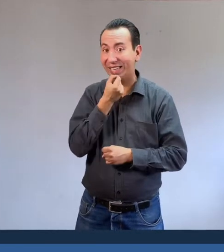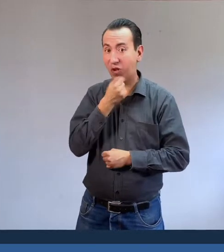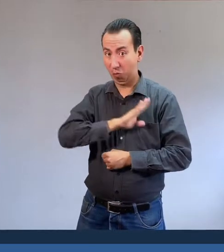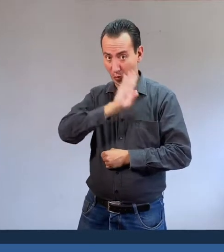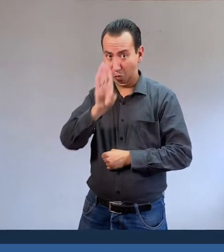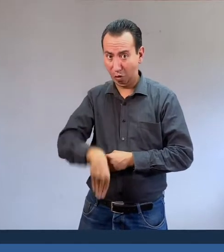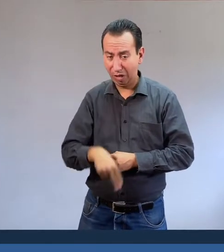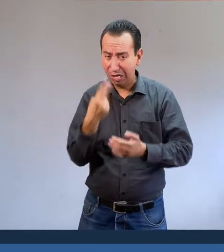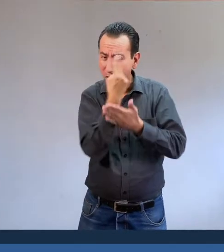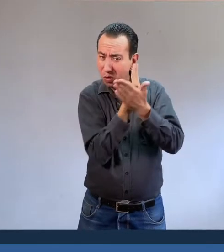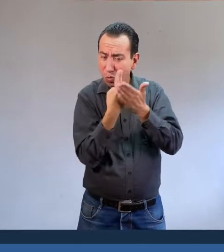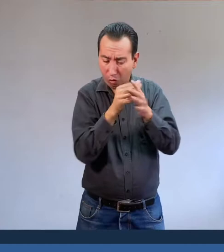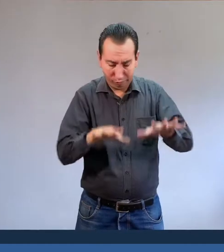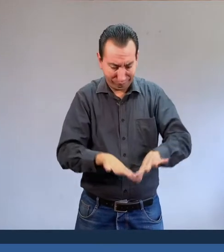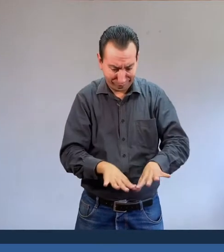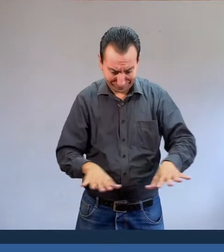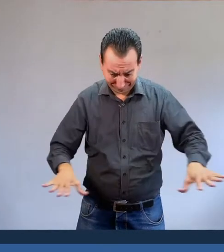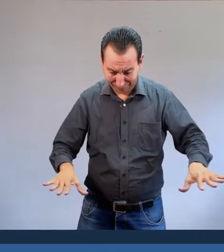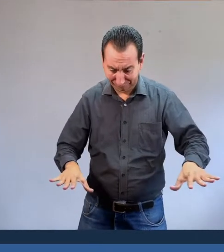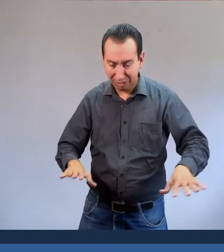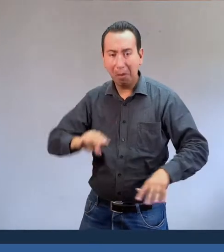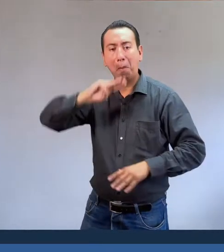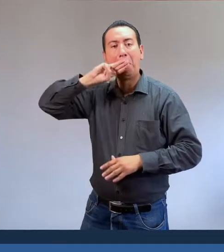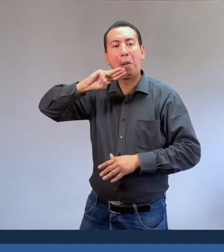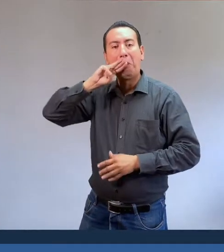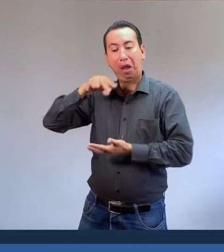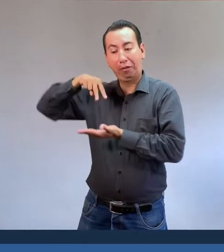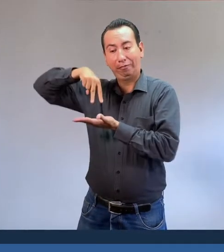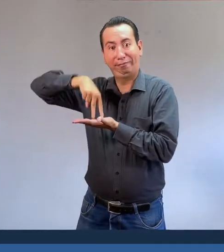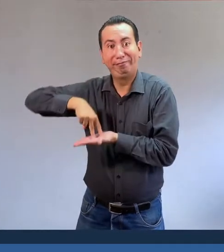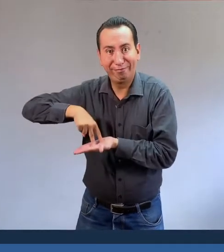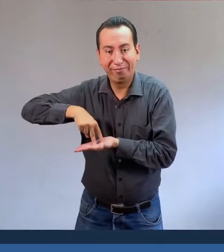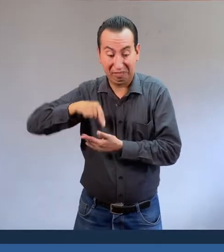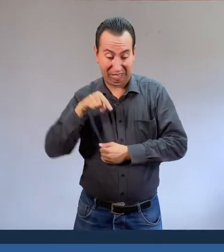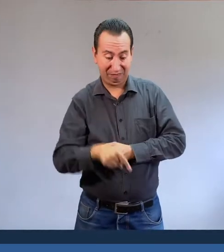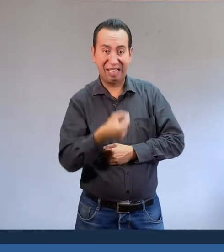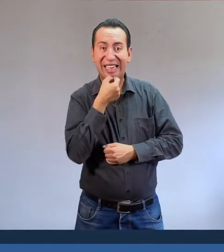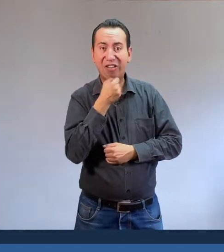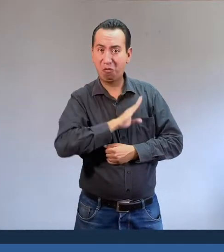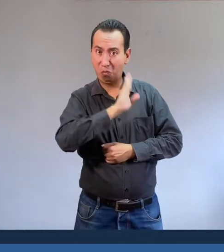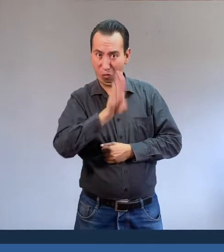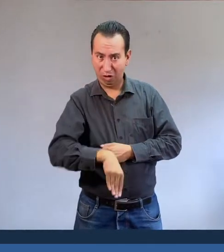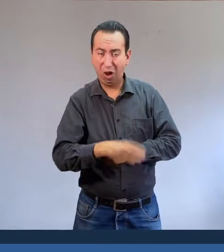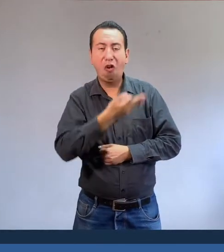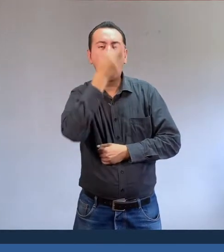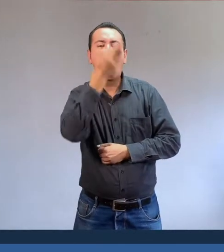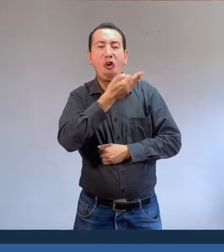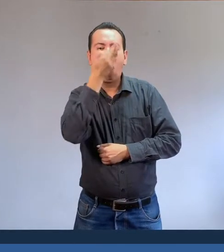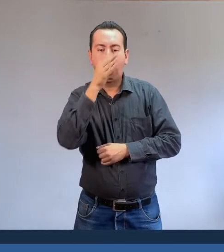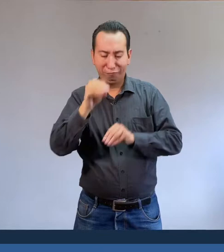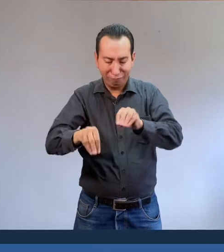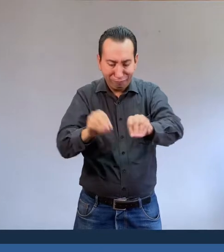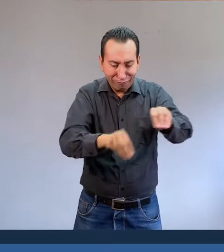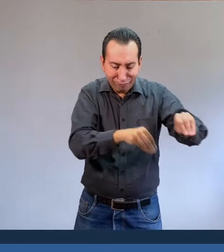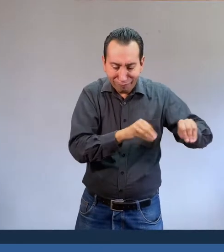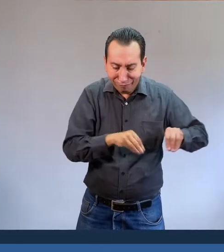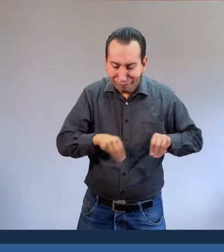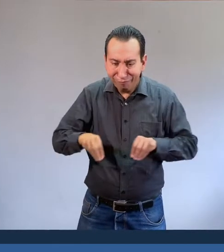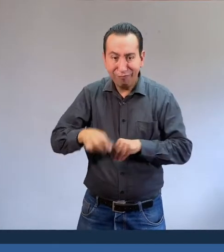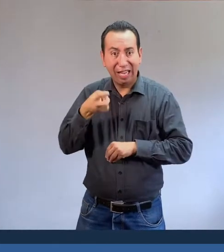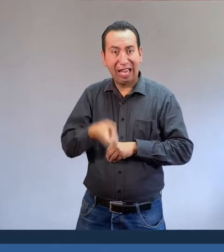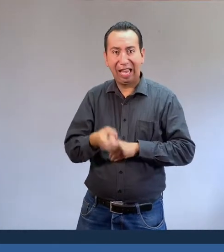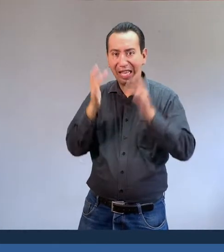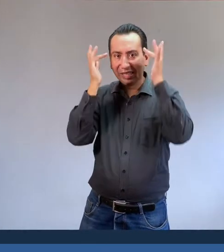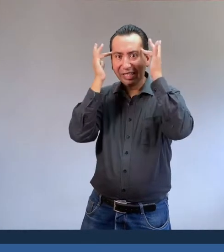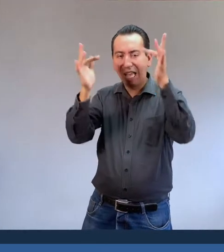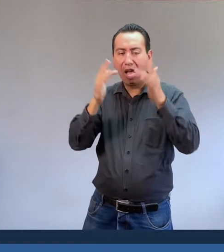muertos con su madre de pie ante el cuerpo. El difunto era ataviado con flores. Eran, y aún son, vestidos como el santo de la devoción de